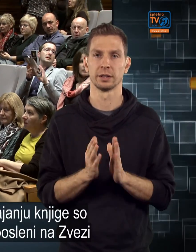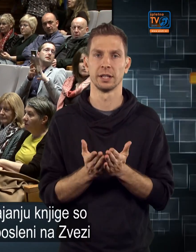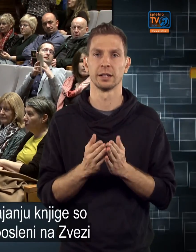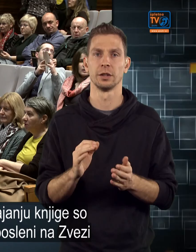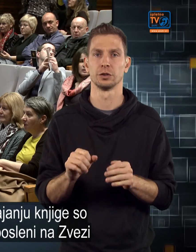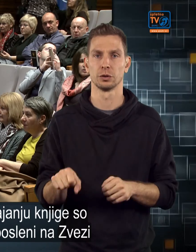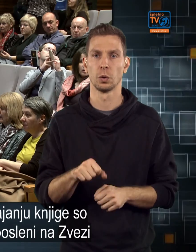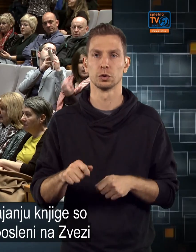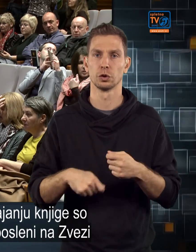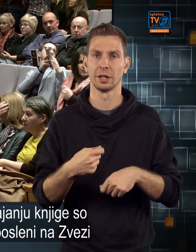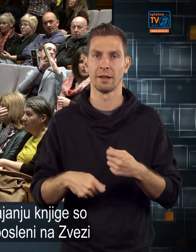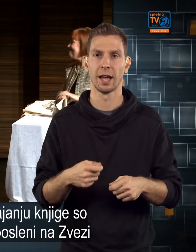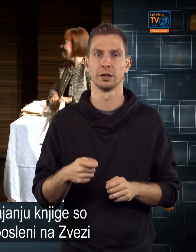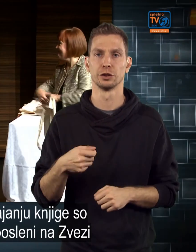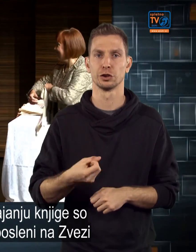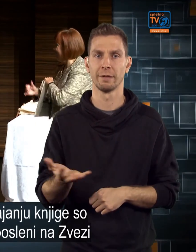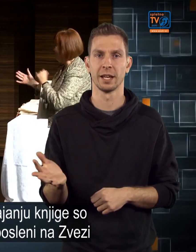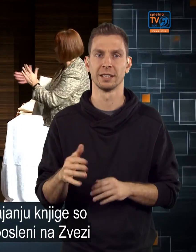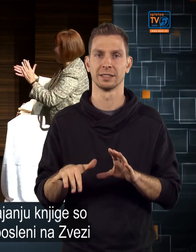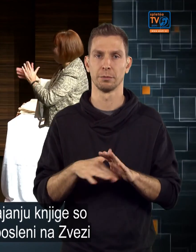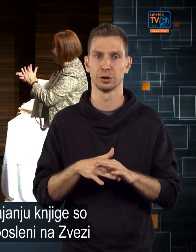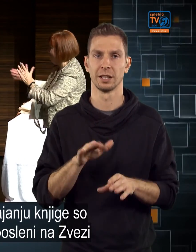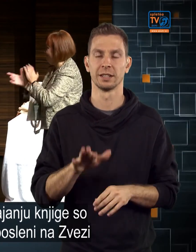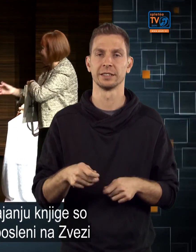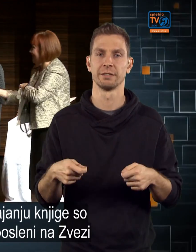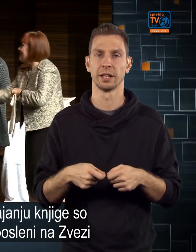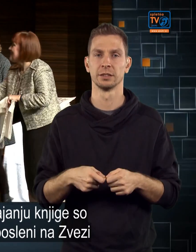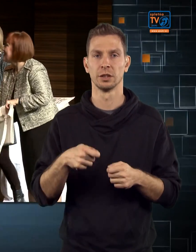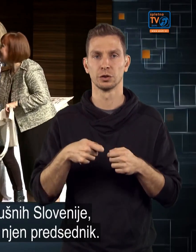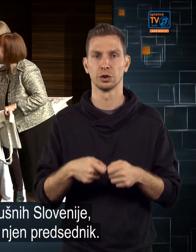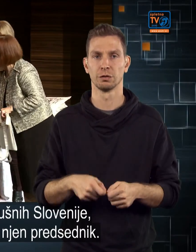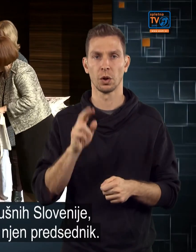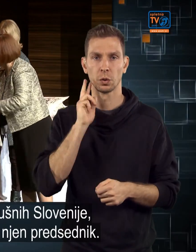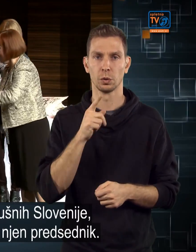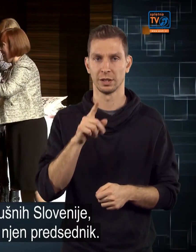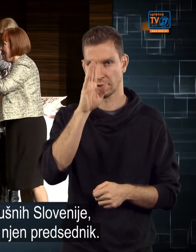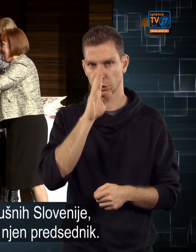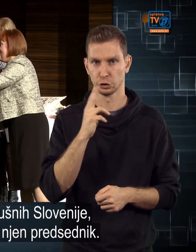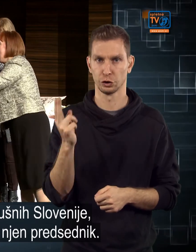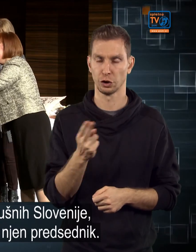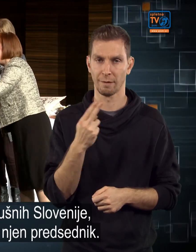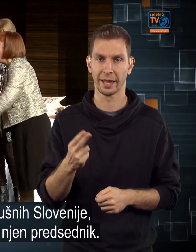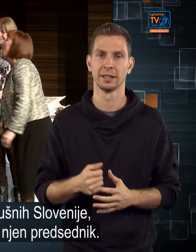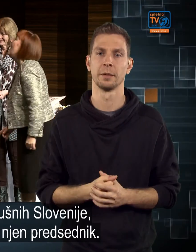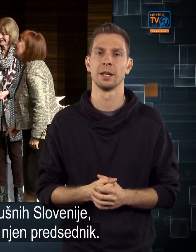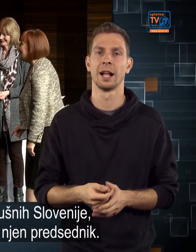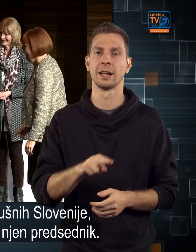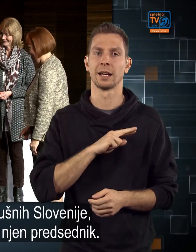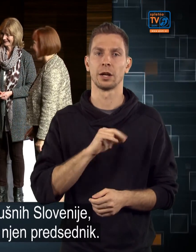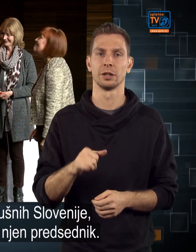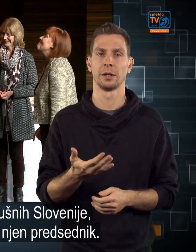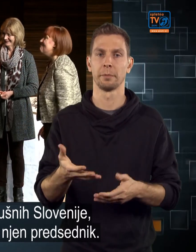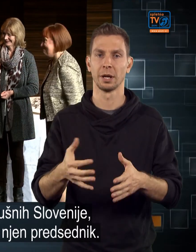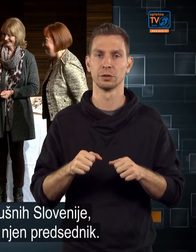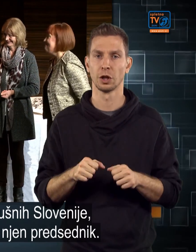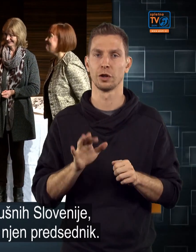izdajanju knjige so sodelovali številni zaposleni na Zvezi društev gluhih in naglušnih Slovenije. Nagrado pa je prevzel njen